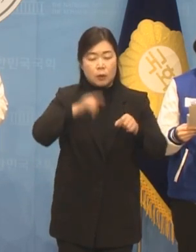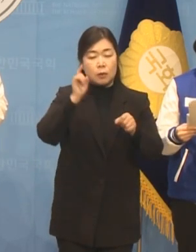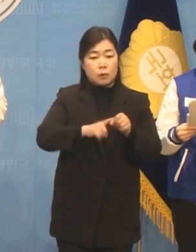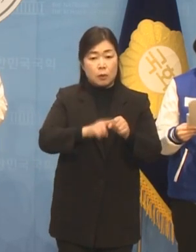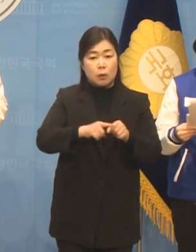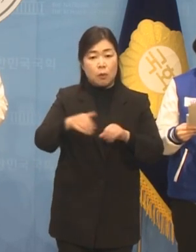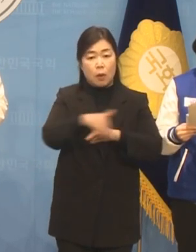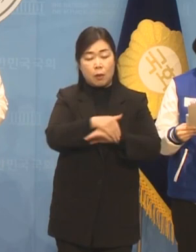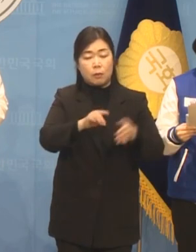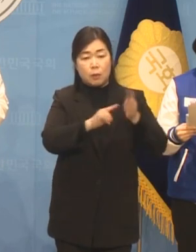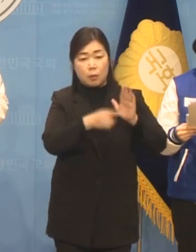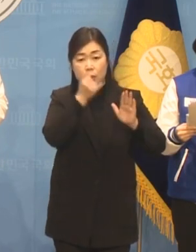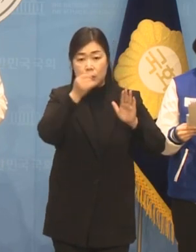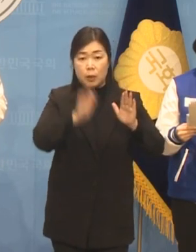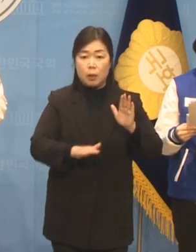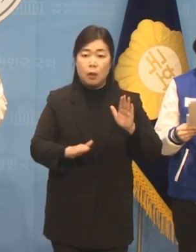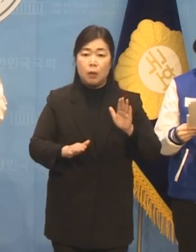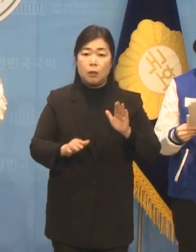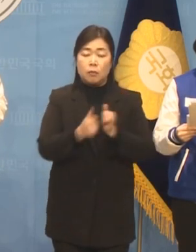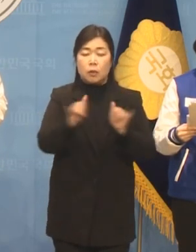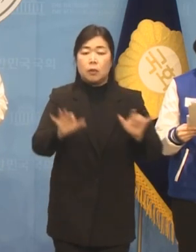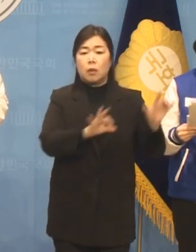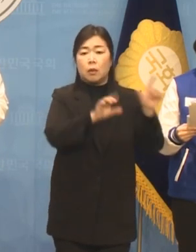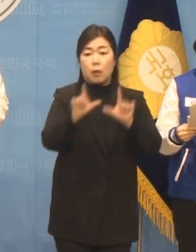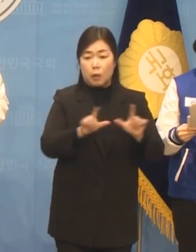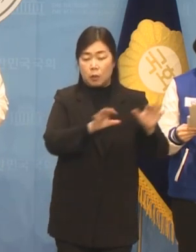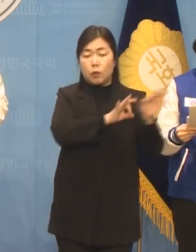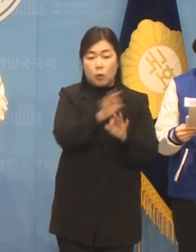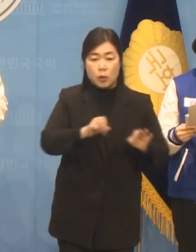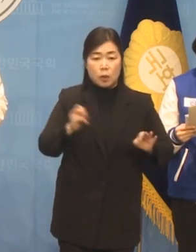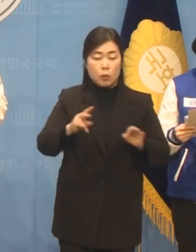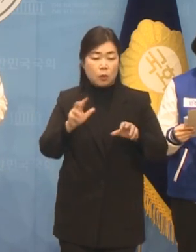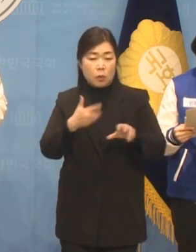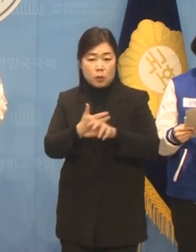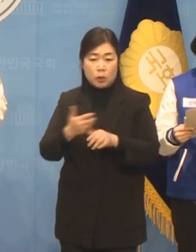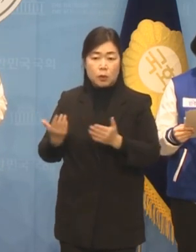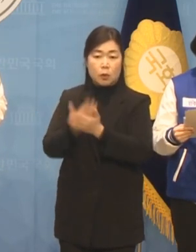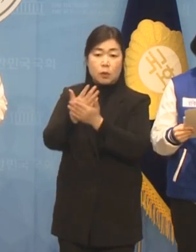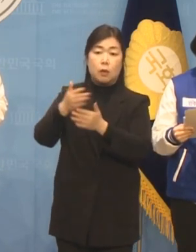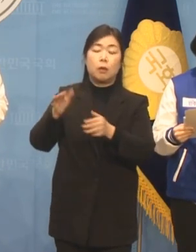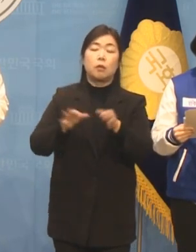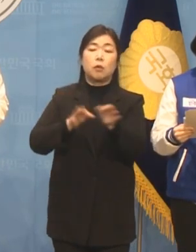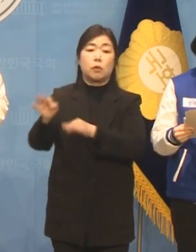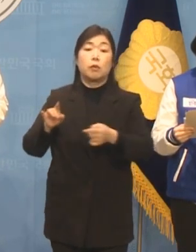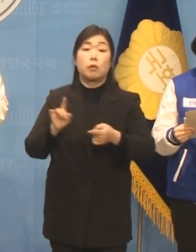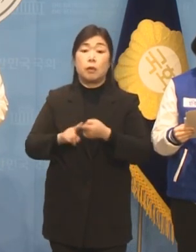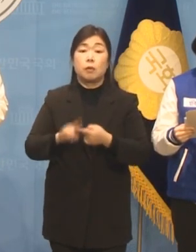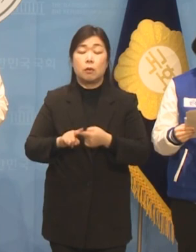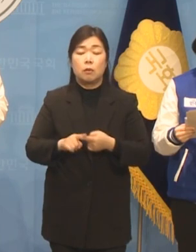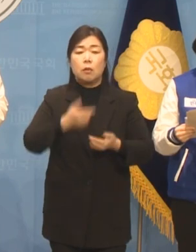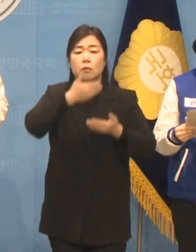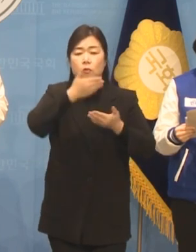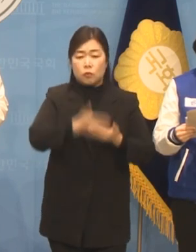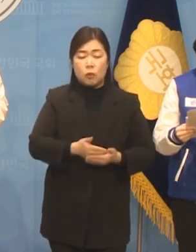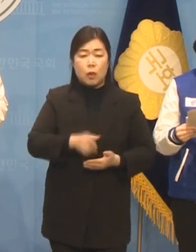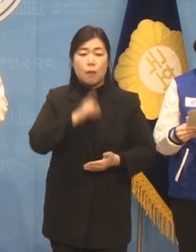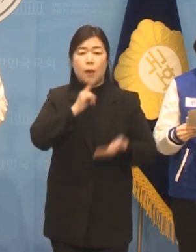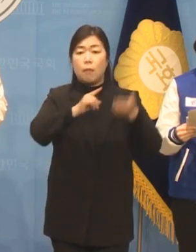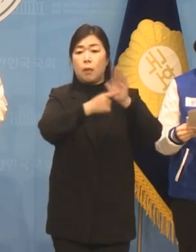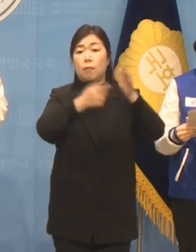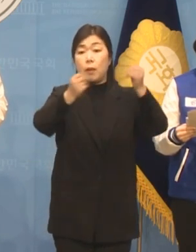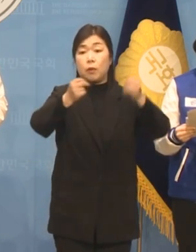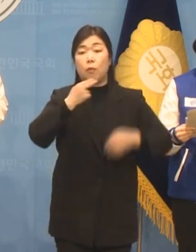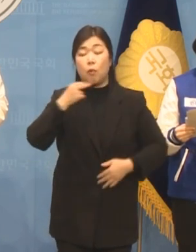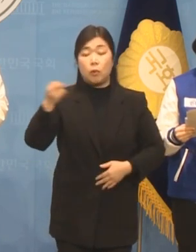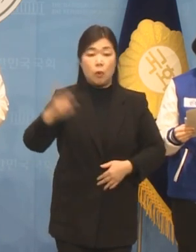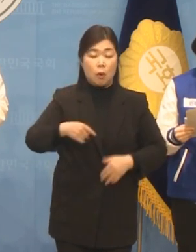있는데 상대적으로 이런 민생경제 부분, 혁신성장과 같은 경제 부분에 대해서는 주요하게 많이 다루지 못하고